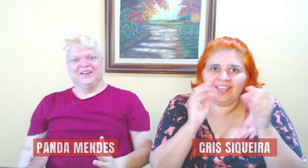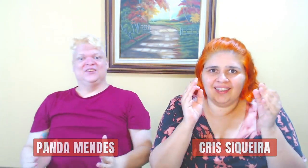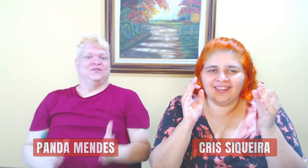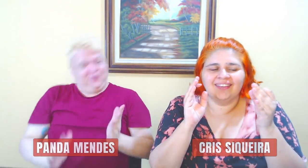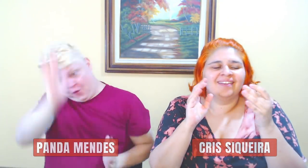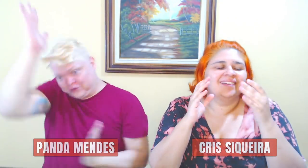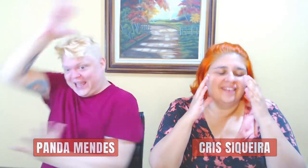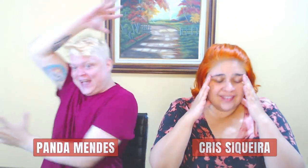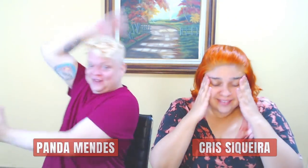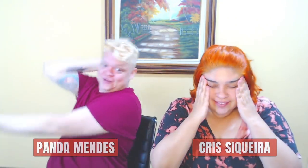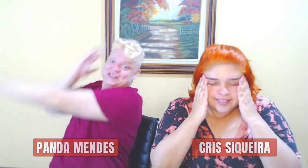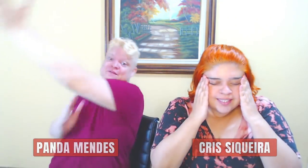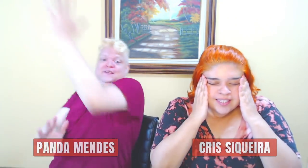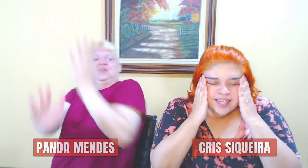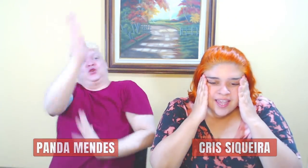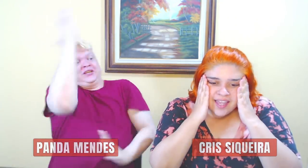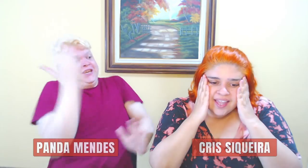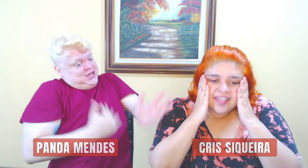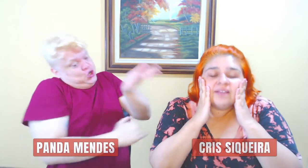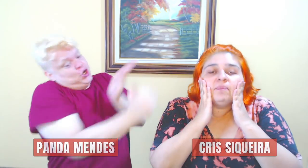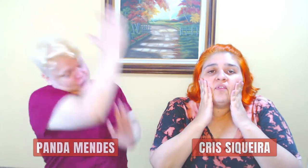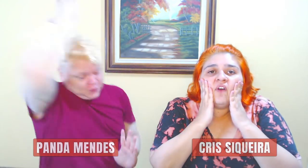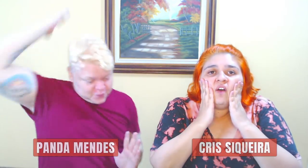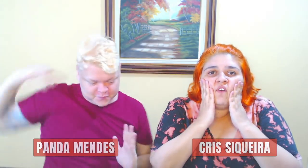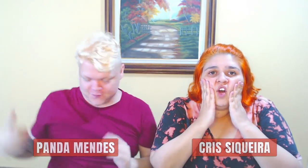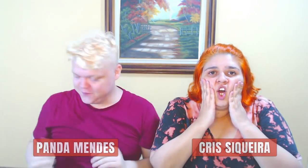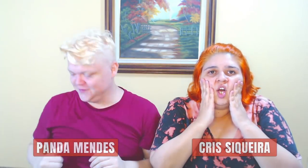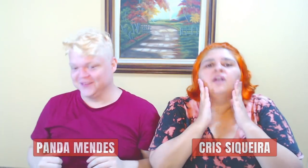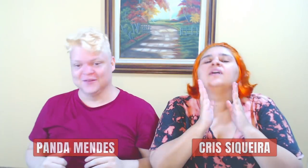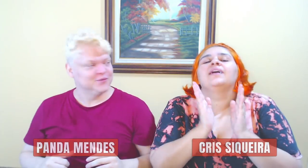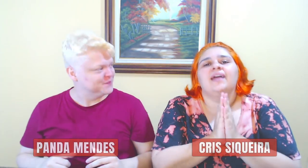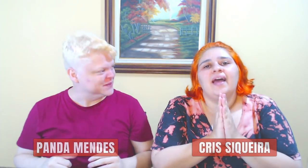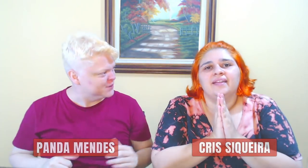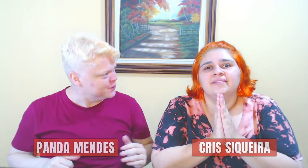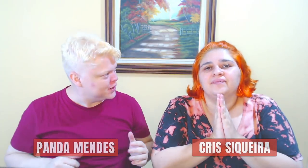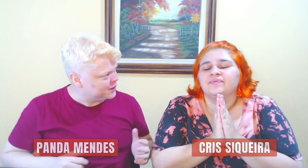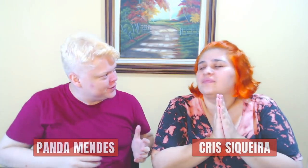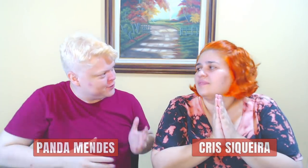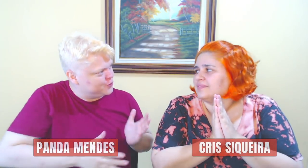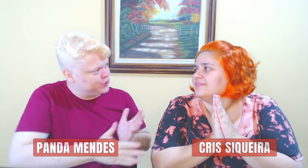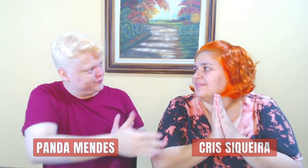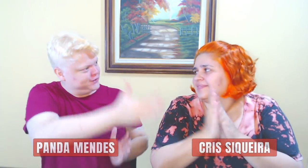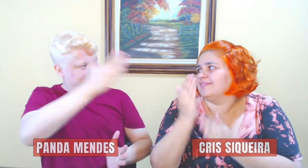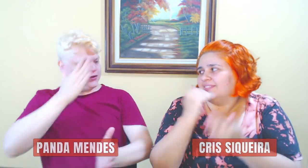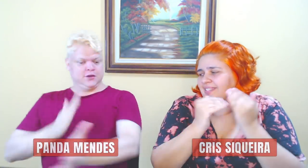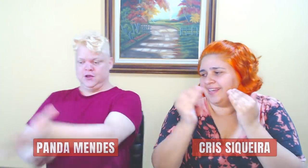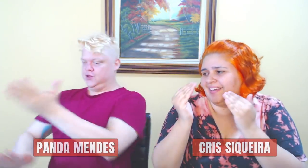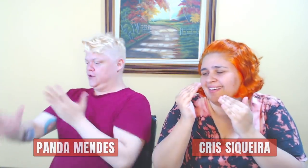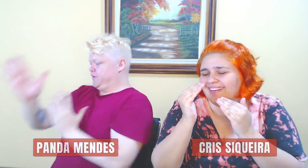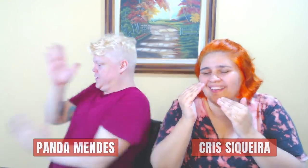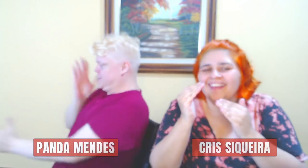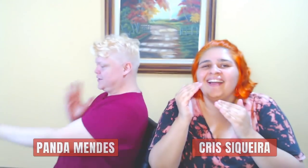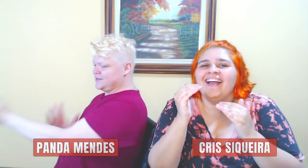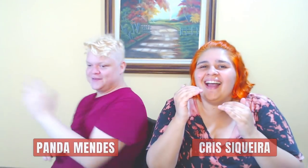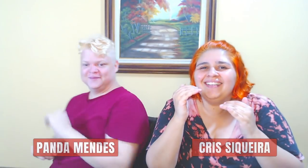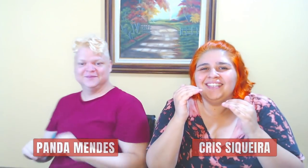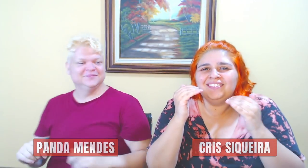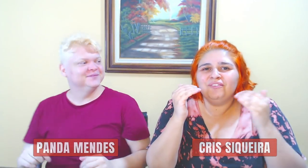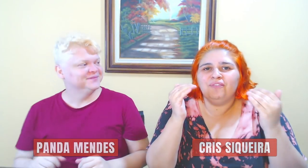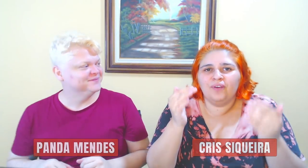foi